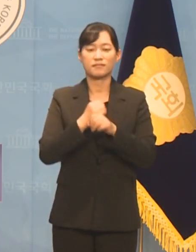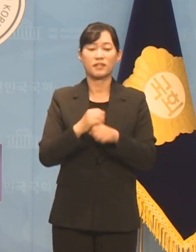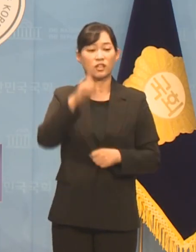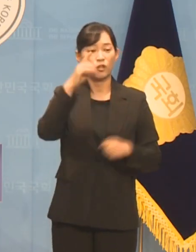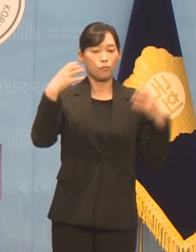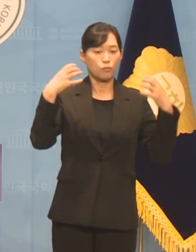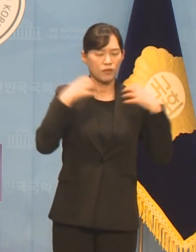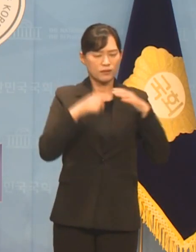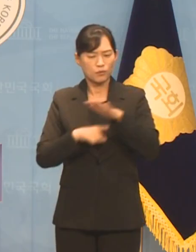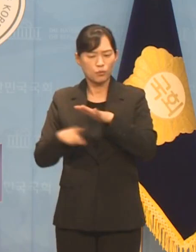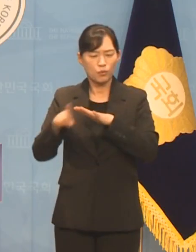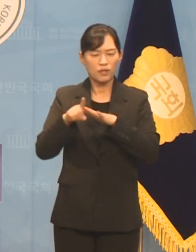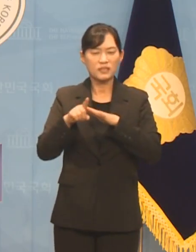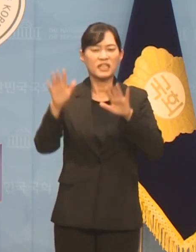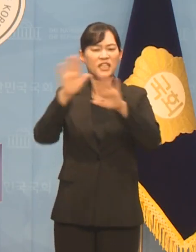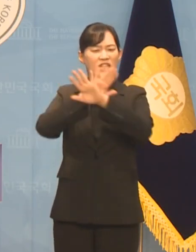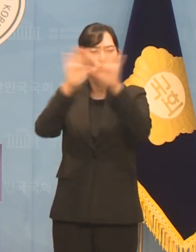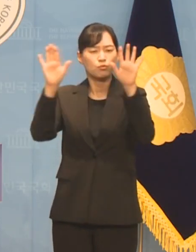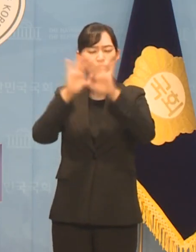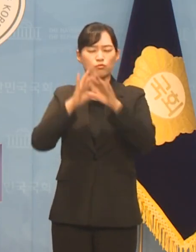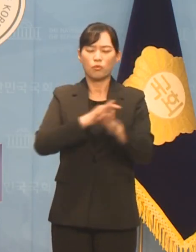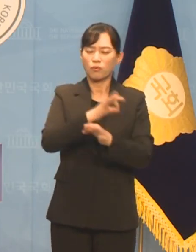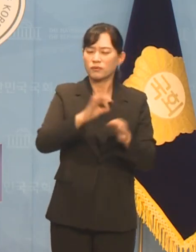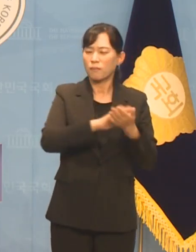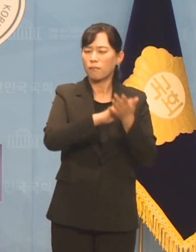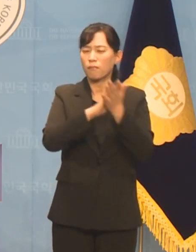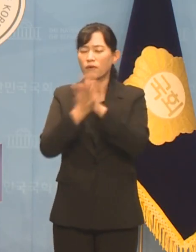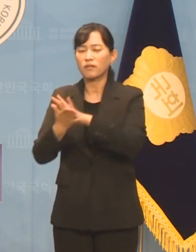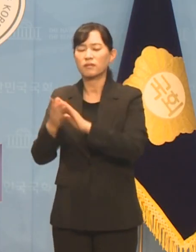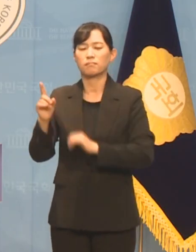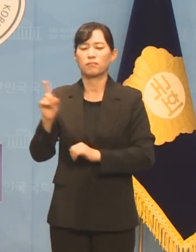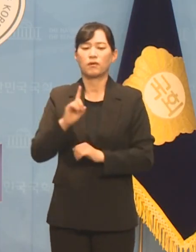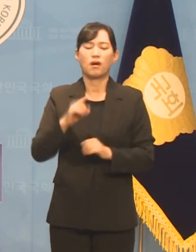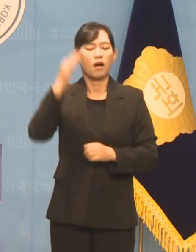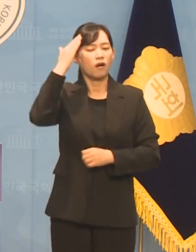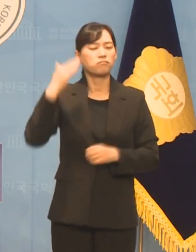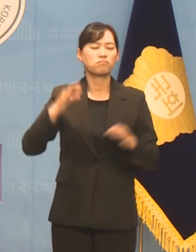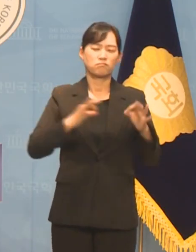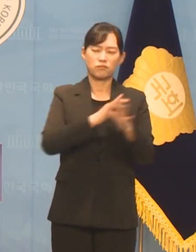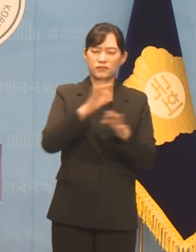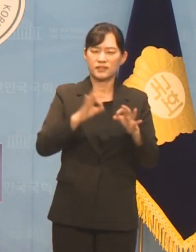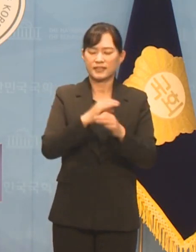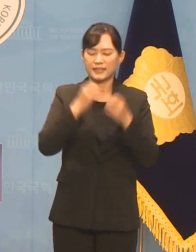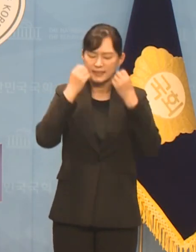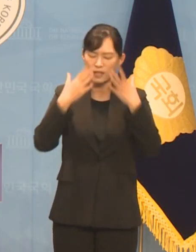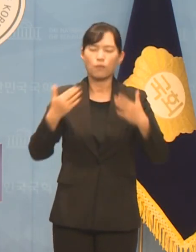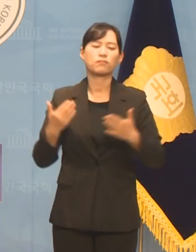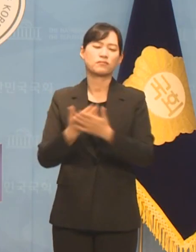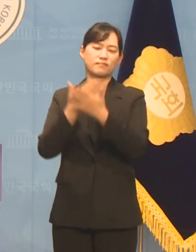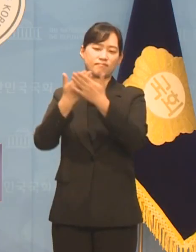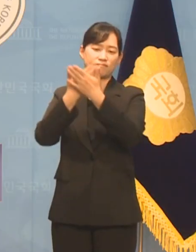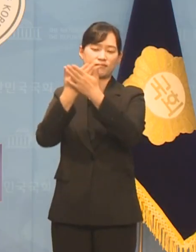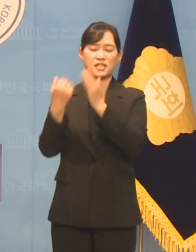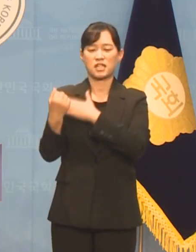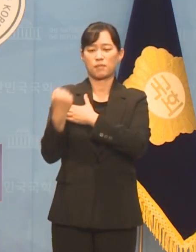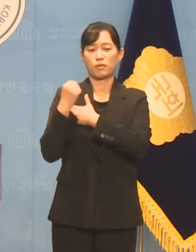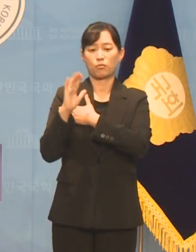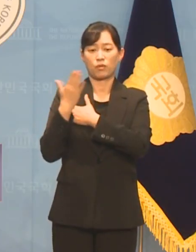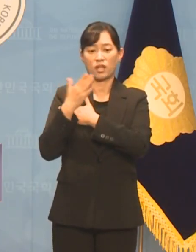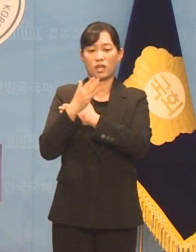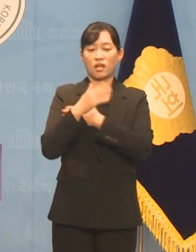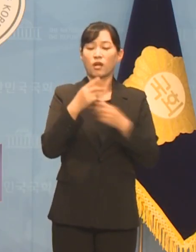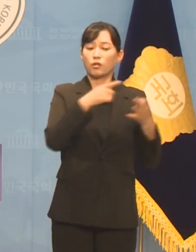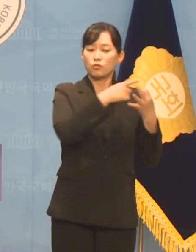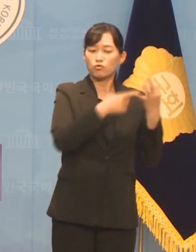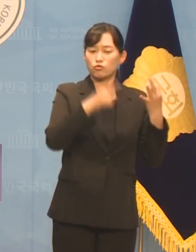정부가 선도하는 기후 경제 전환은 대한민국 경제의 신성장 동력이 될 것입니다. 윤석열